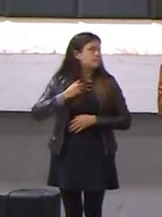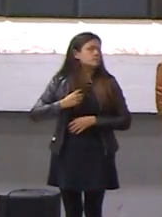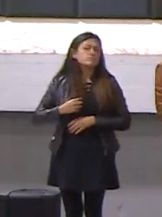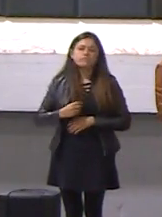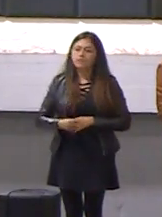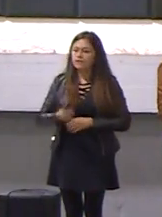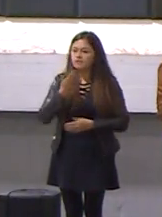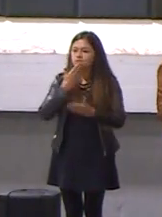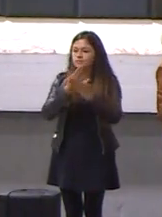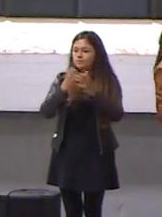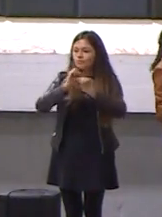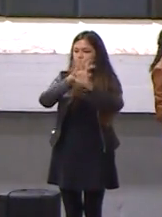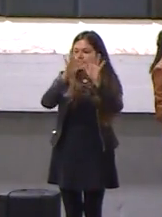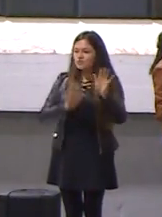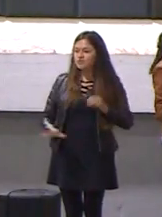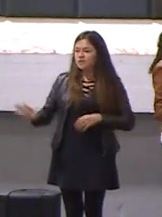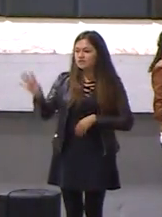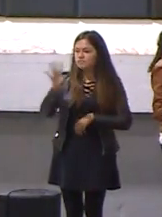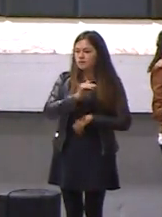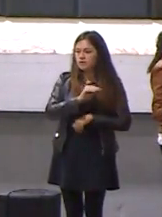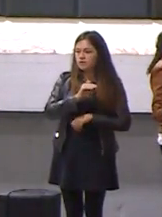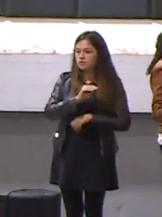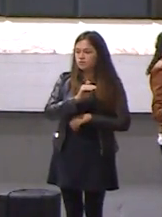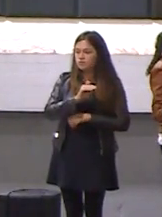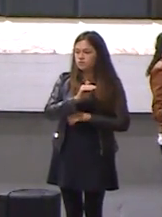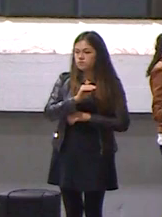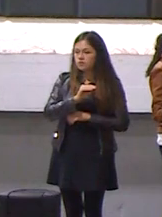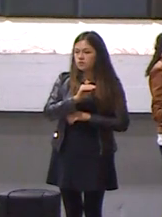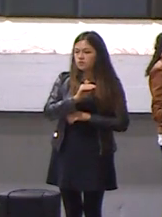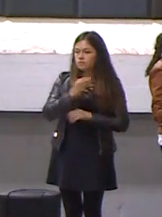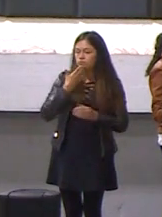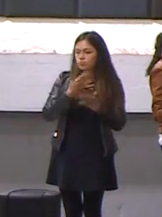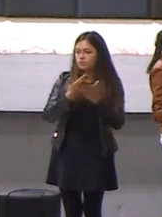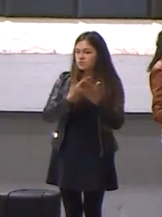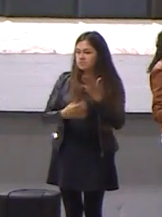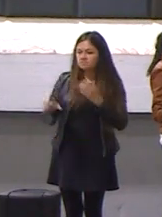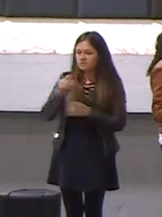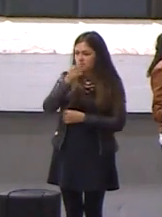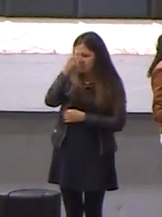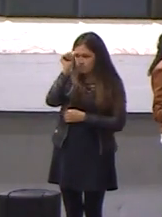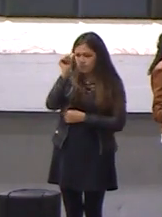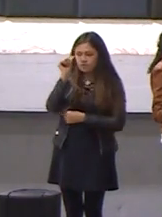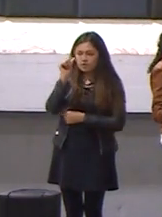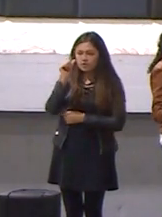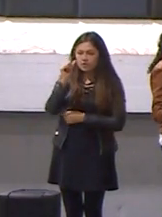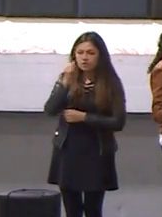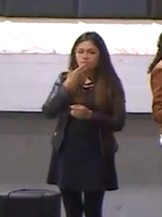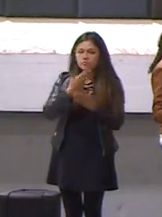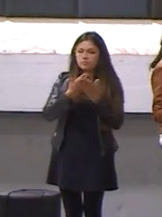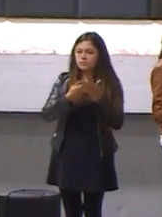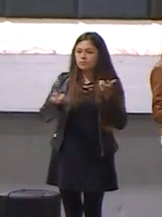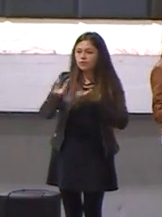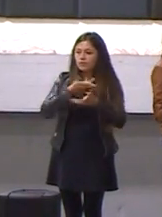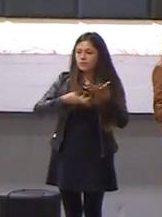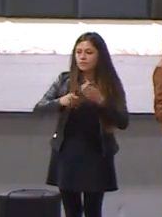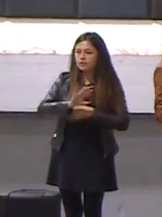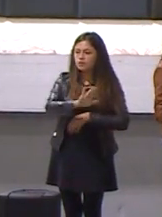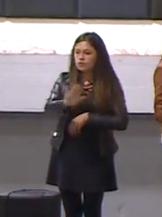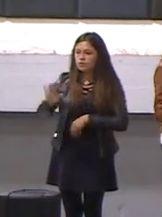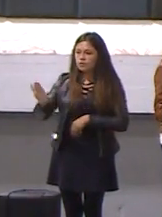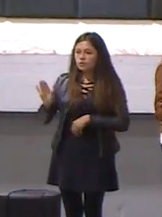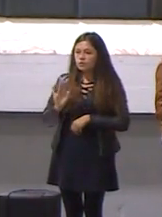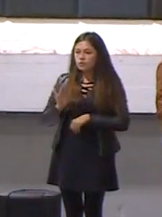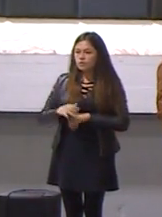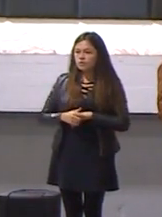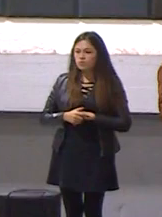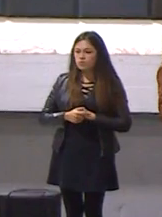buenos días para todos para todos los profesores de la mesa muchísimas gracias por estar acá muy orgullosa de compartir con ustedes el día de hoy a mis